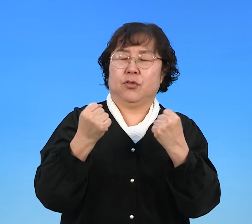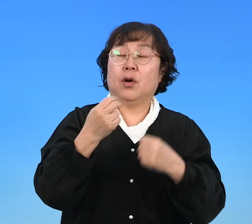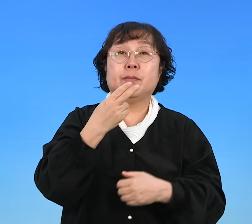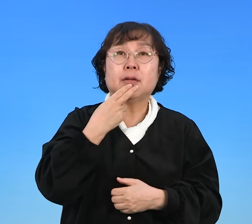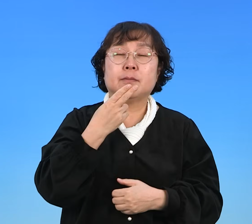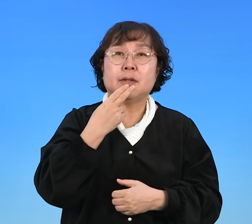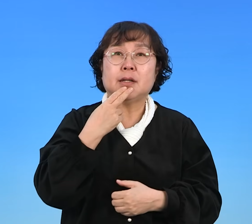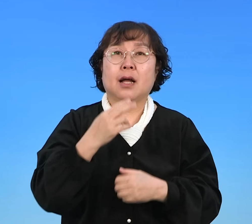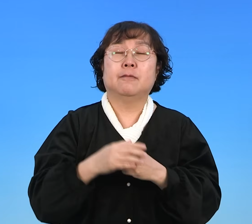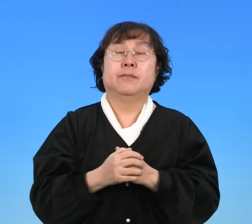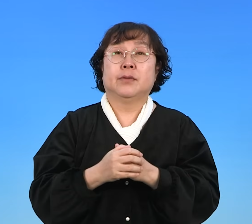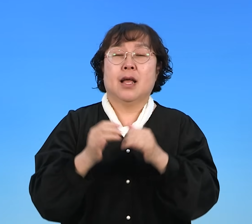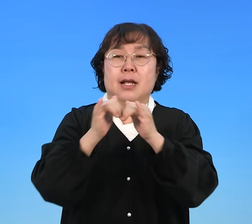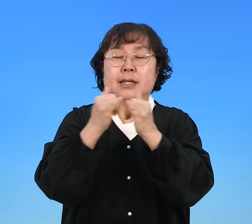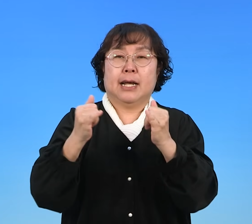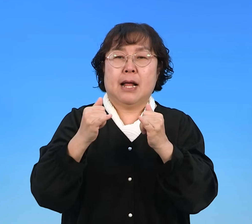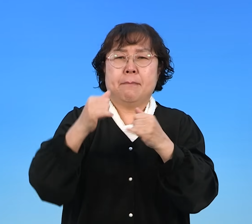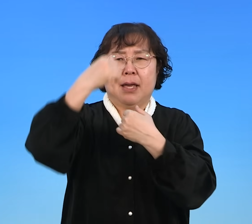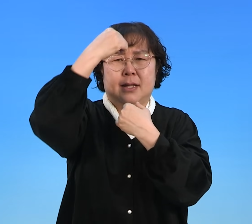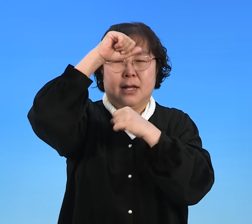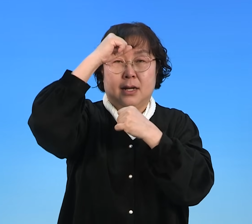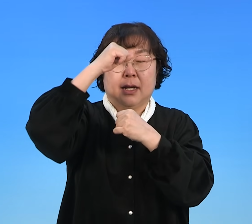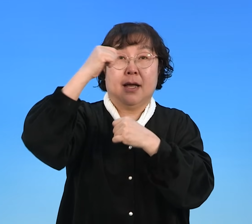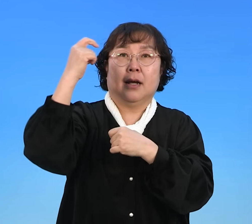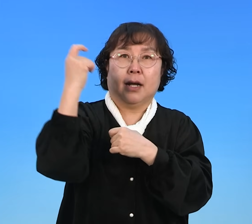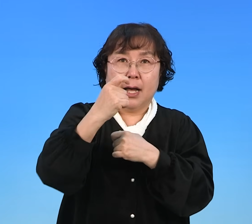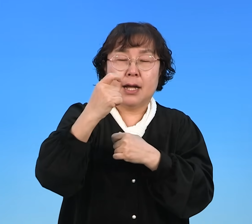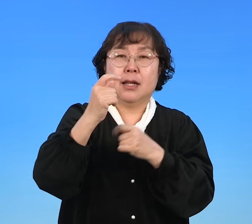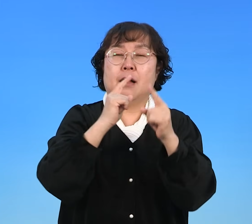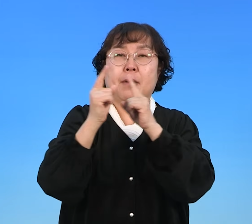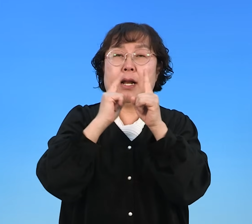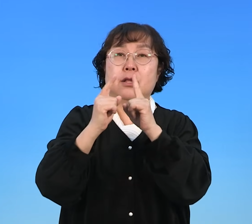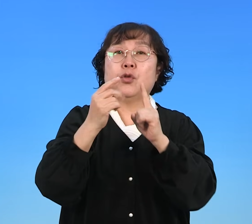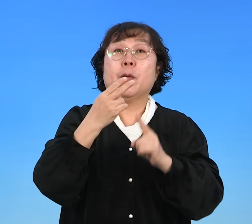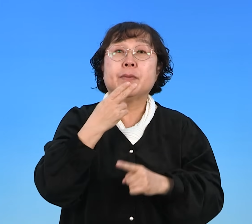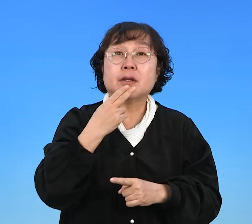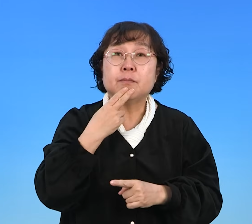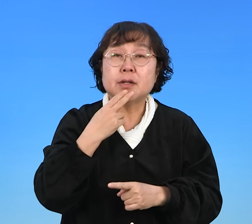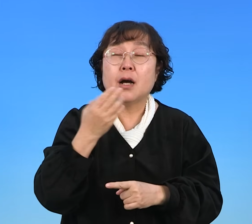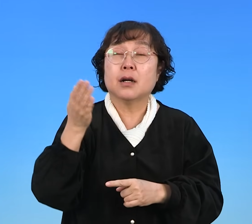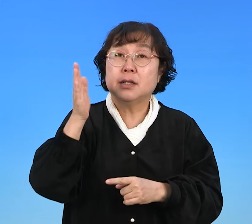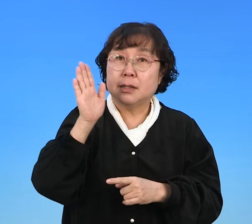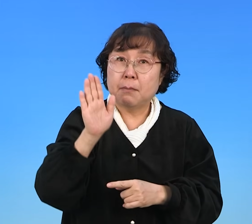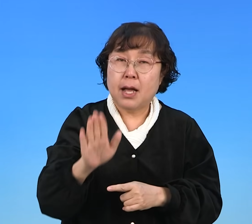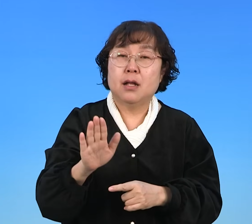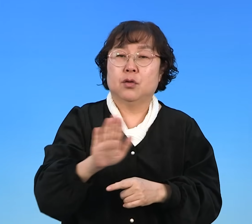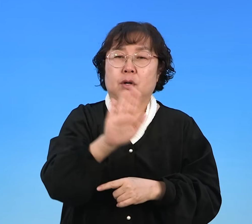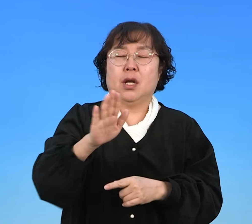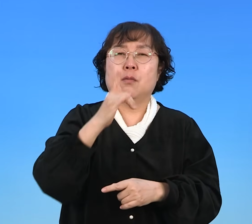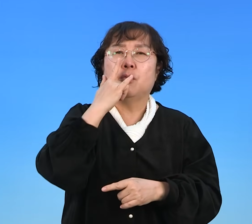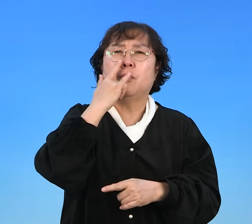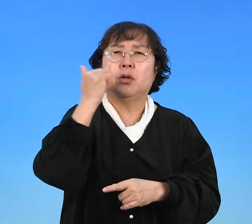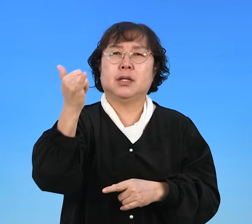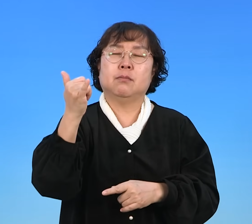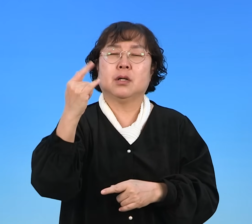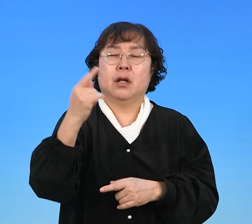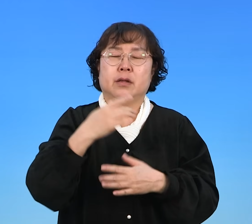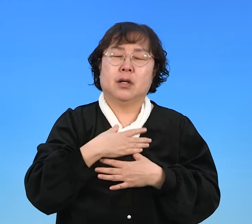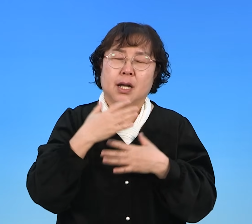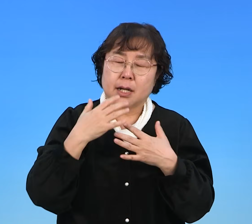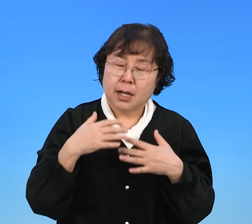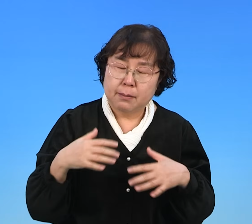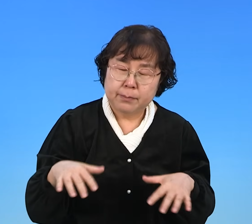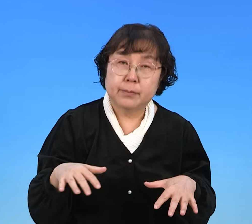아니고 사람의 다리가 억세다 이렇게 할 수 있는 분도 아닌데, 그런데 우리 부모님은